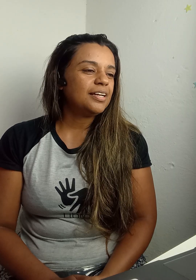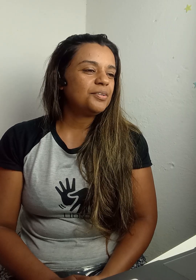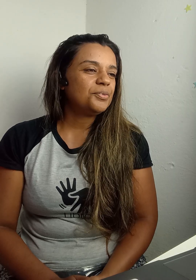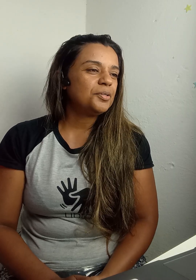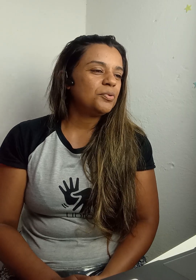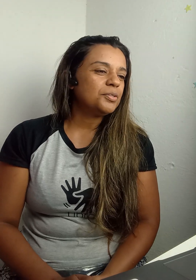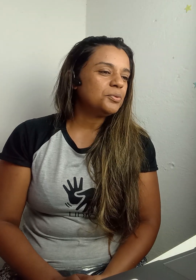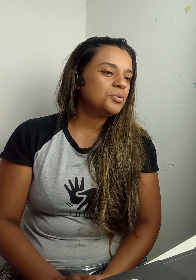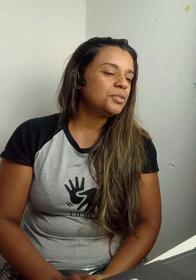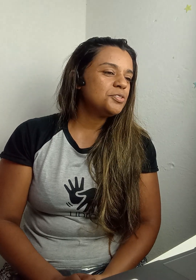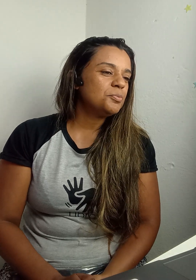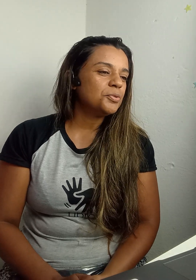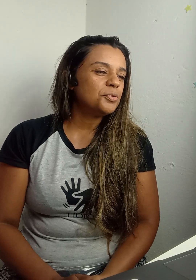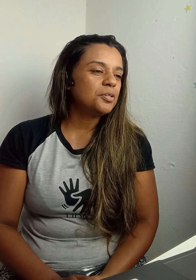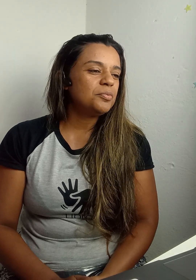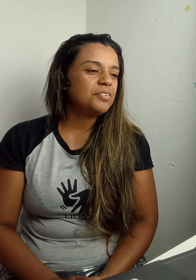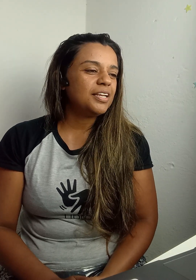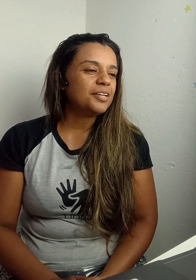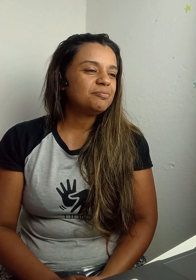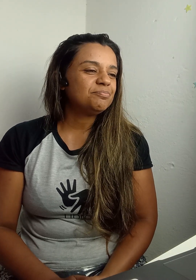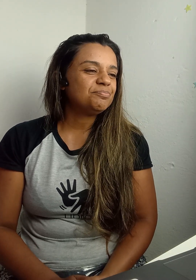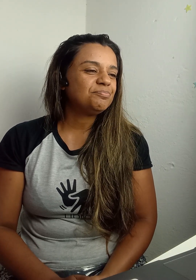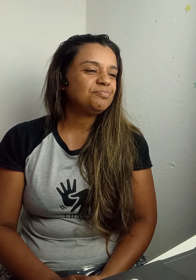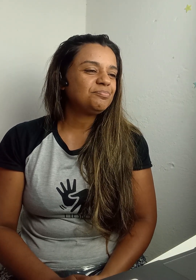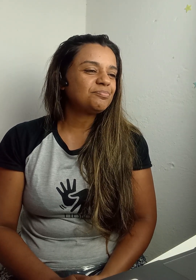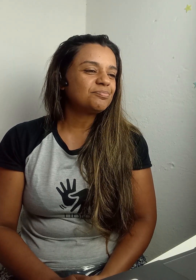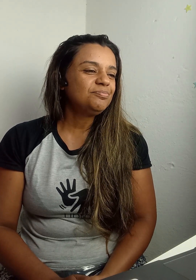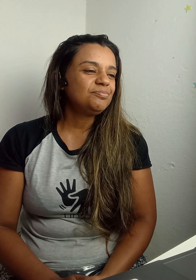Olá, oi, boa noite, meu nome, vai lá.